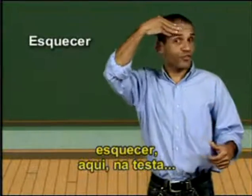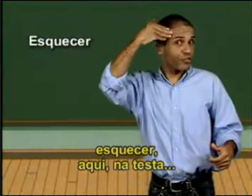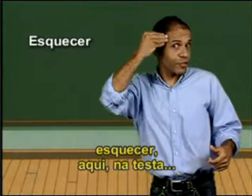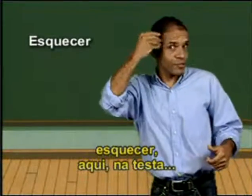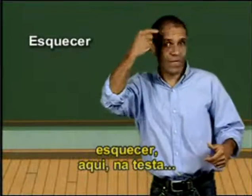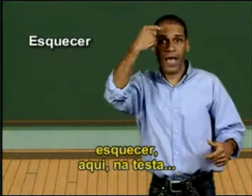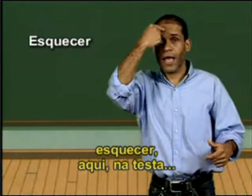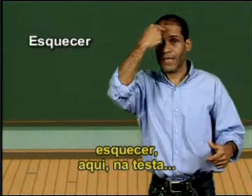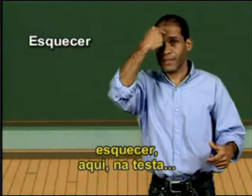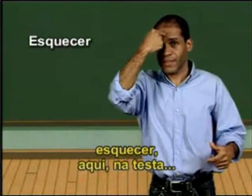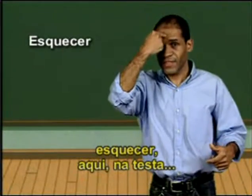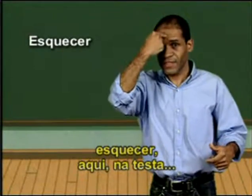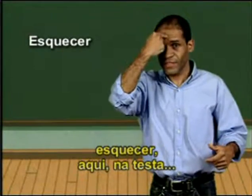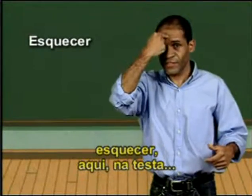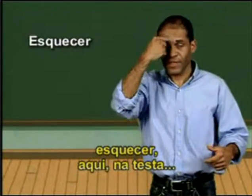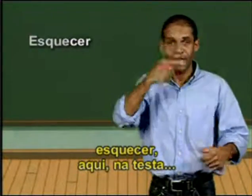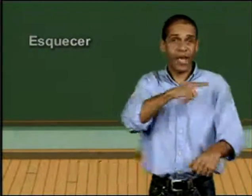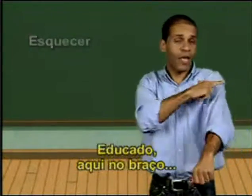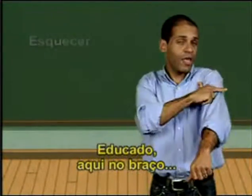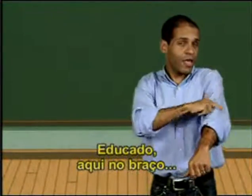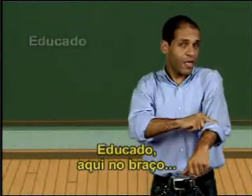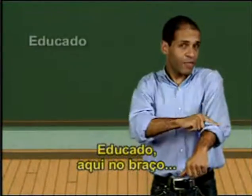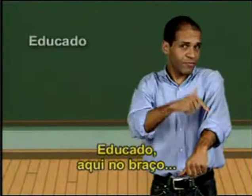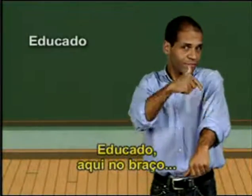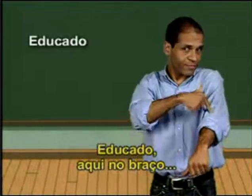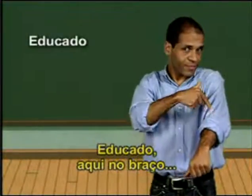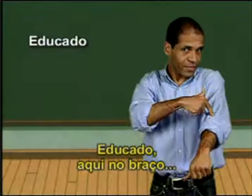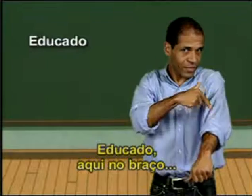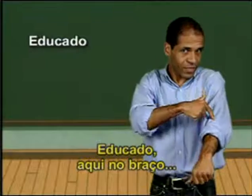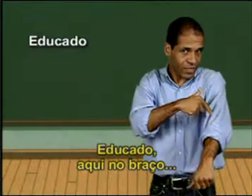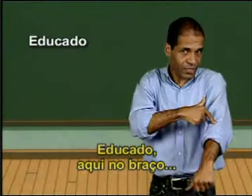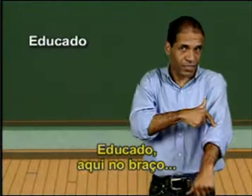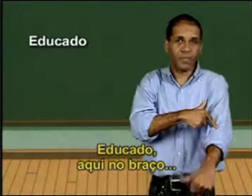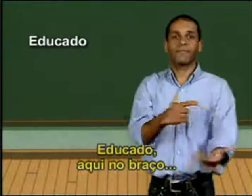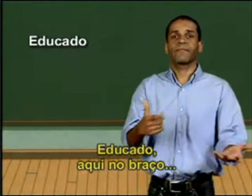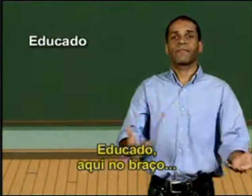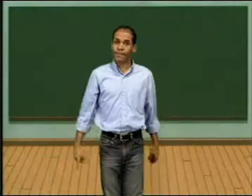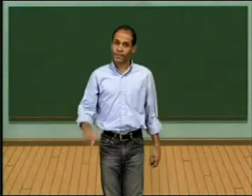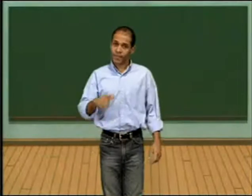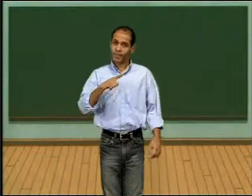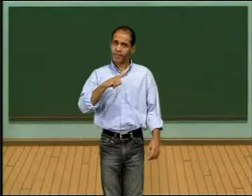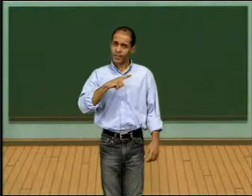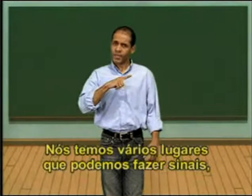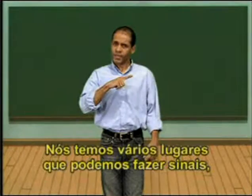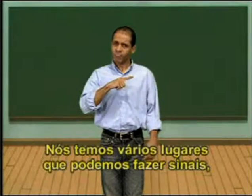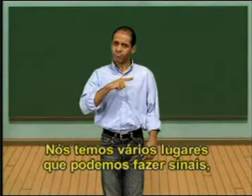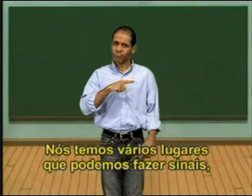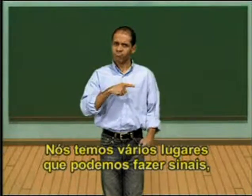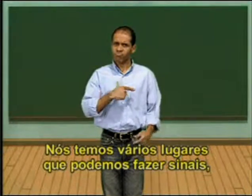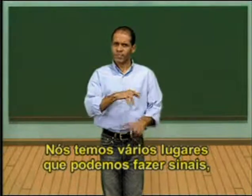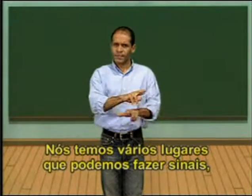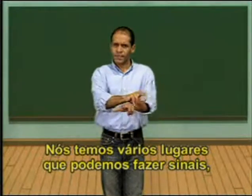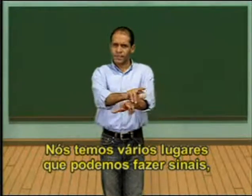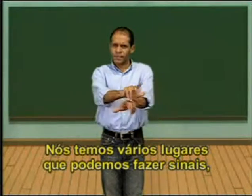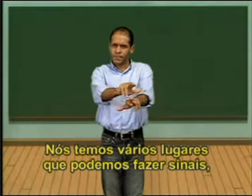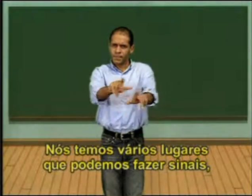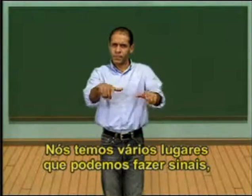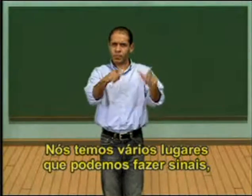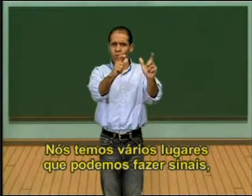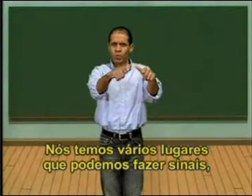esquecer aqui na testa, educado aqui no braço. Nós temos vários lugares que podemos